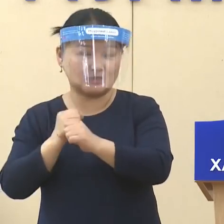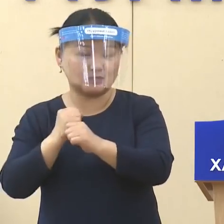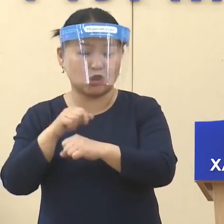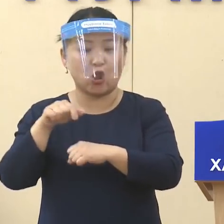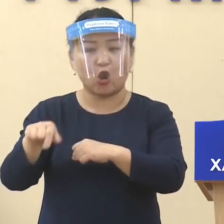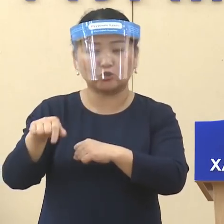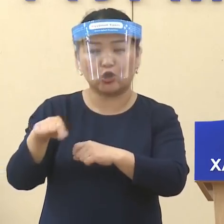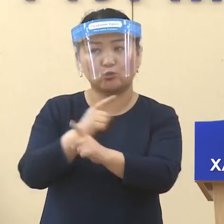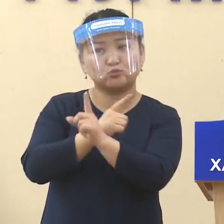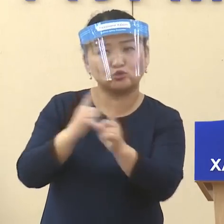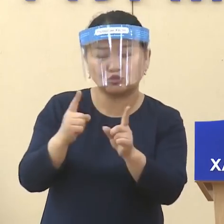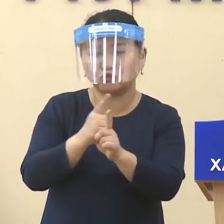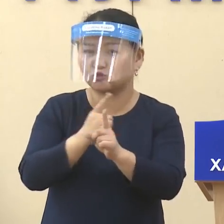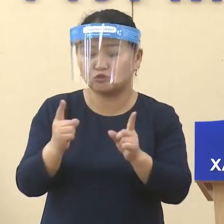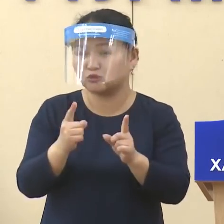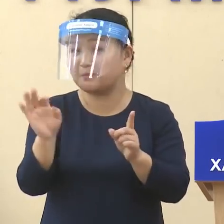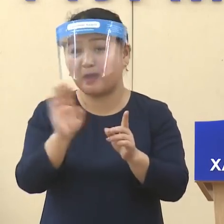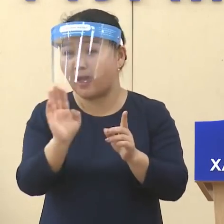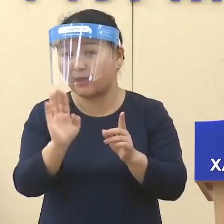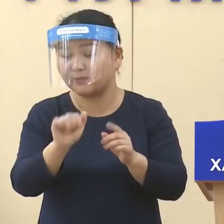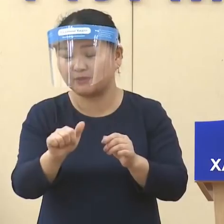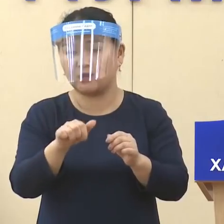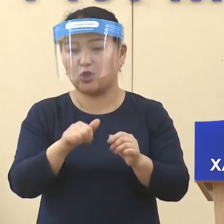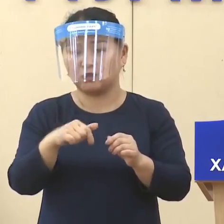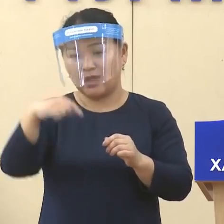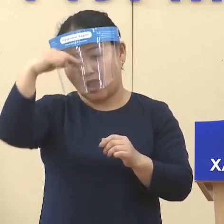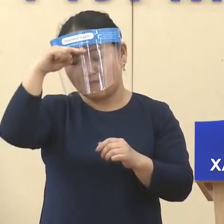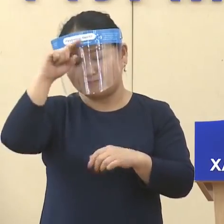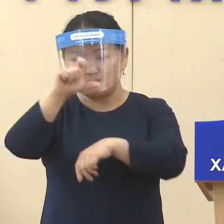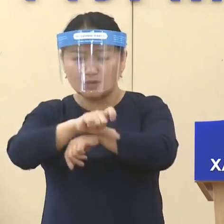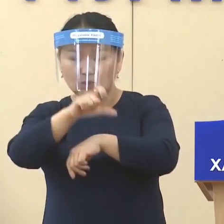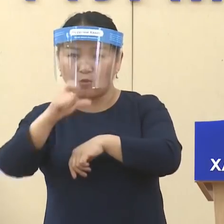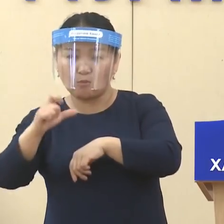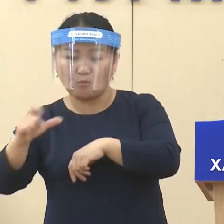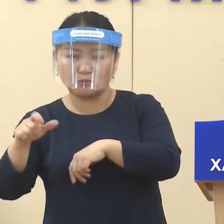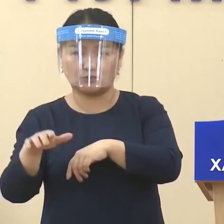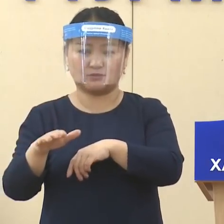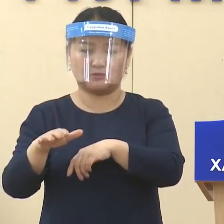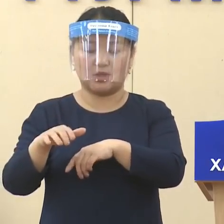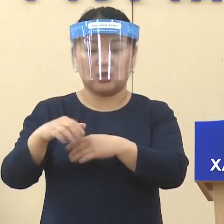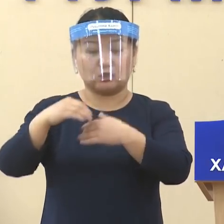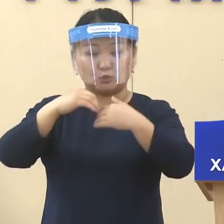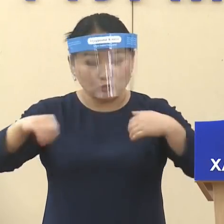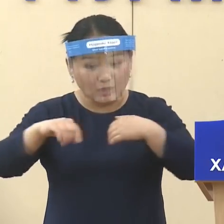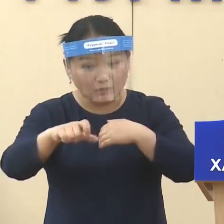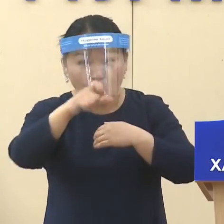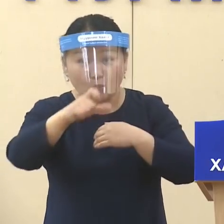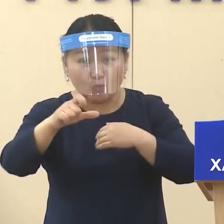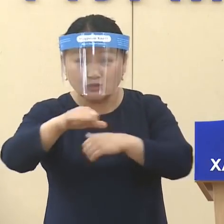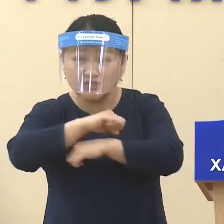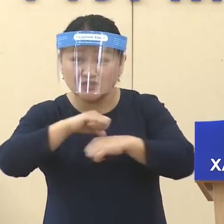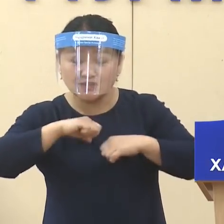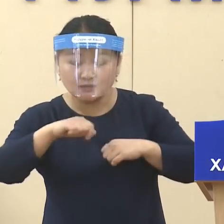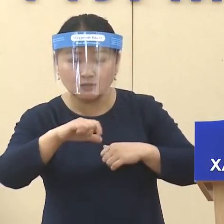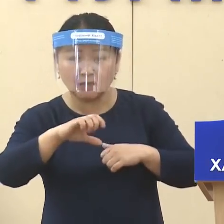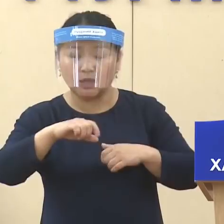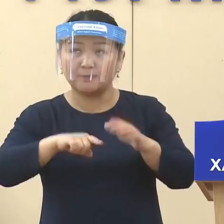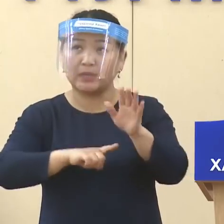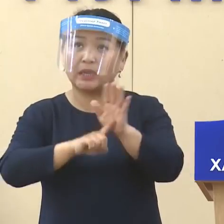тим зөрчил бол байхгүй. Гэлийг ихтэй сэтгэл зүйн хувьд эмч нарын хувьд бид нар ойлгоход ер нь тусгаарлагдсан хүмүүс бол ихний 5 хоногтой сэтгэл зүйн хувьд